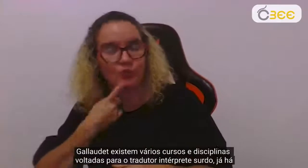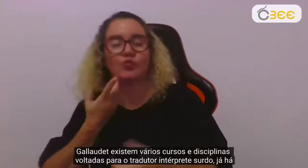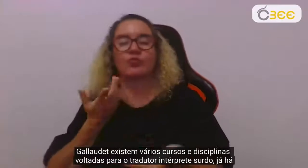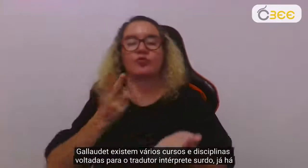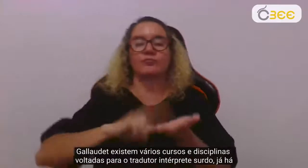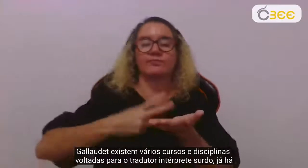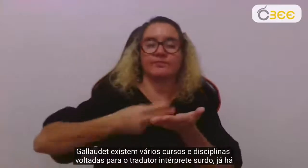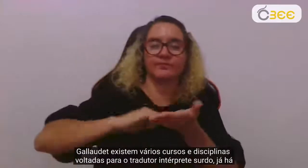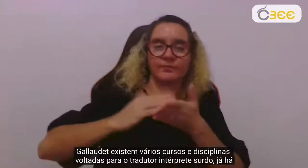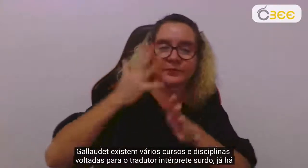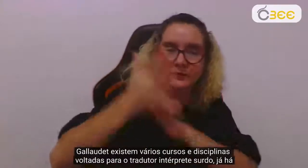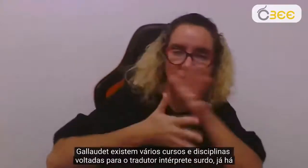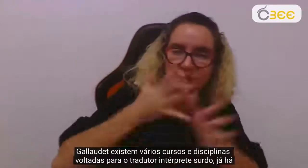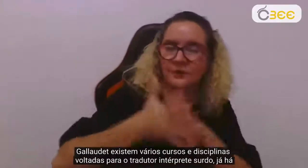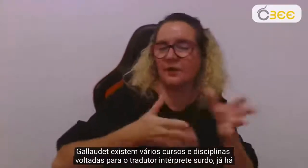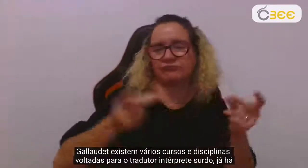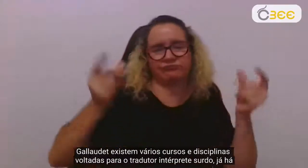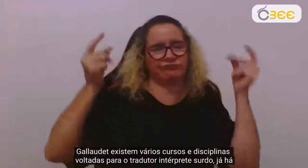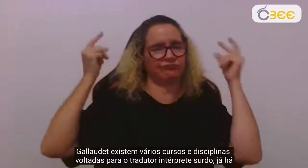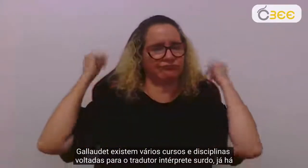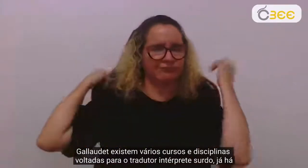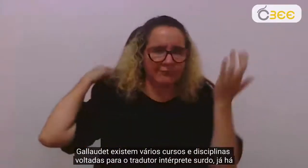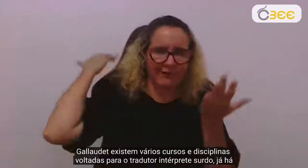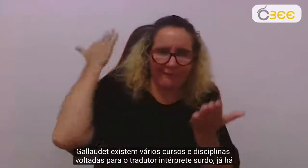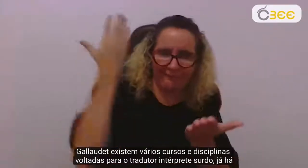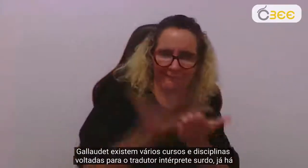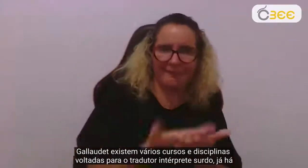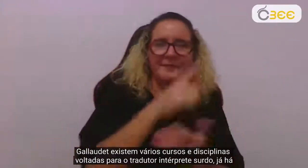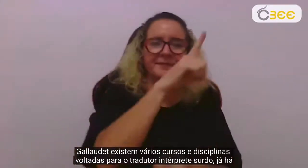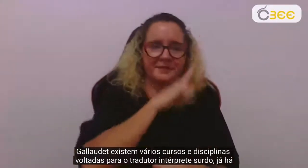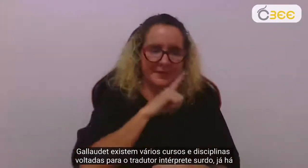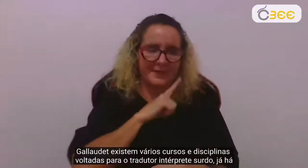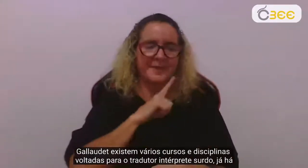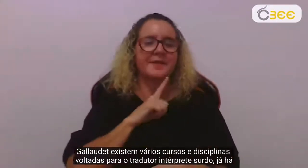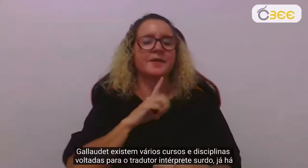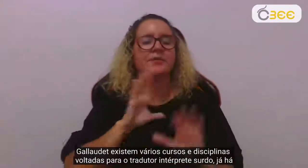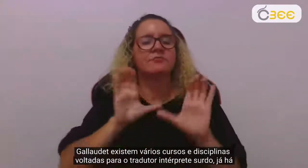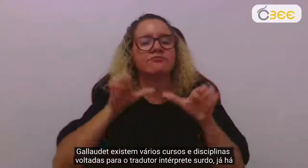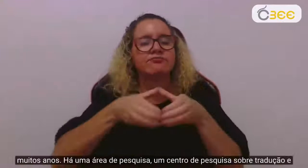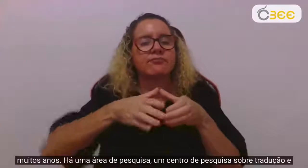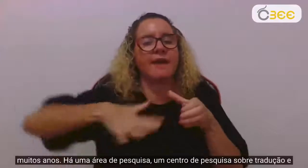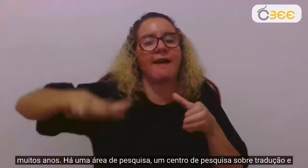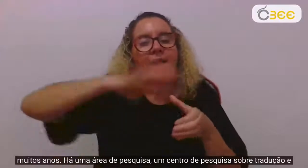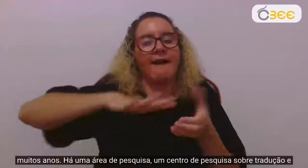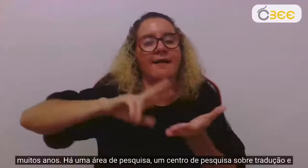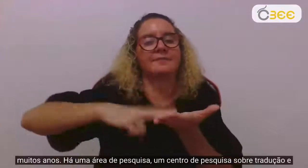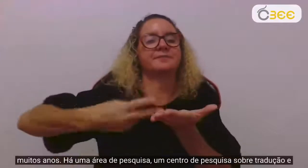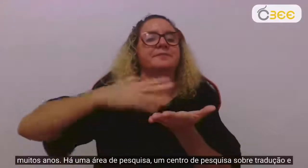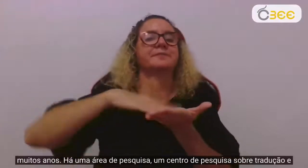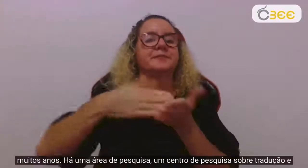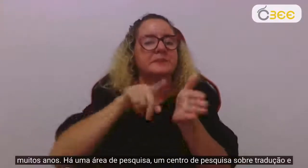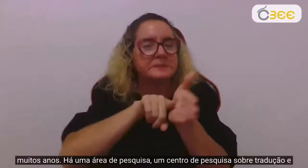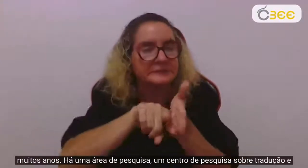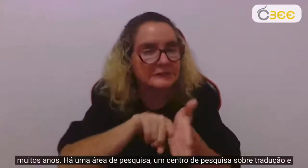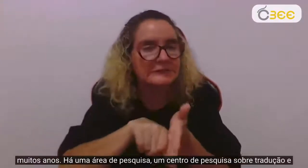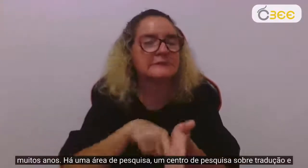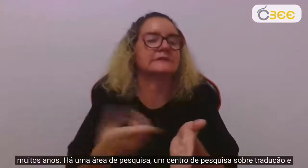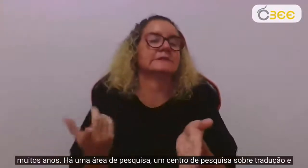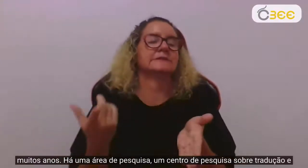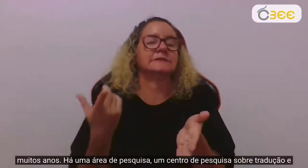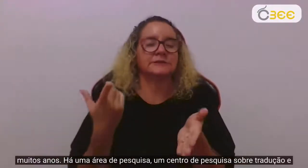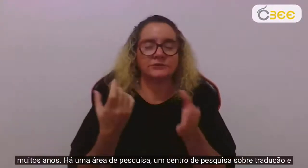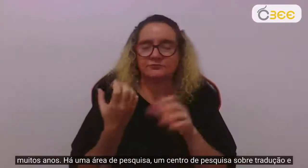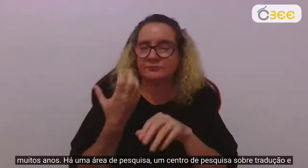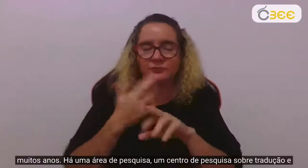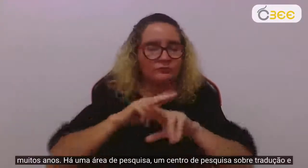e disciplinas voltados para o tradutor, intérprete surdo, já há muitos anos. Há